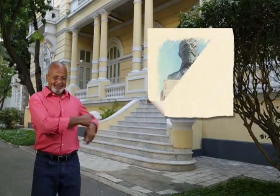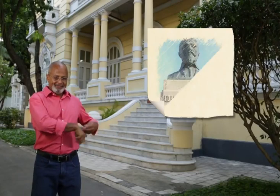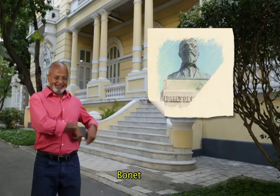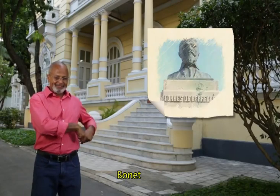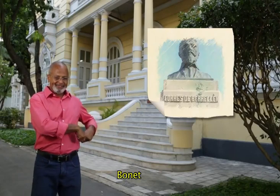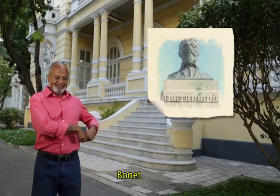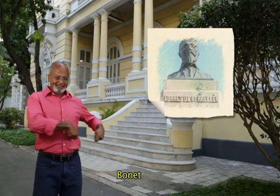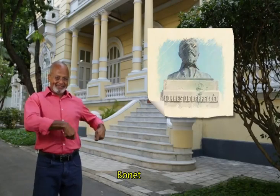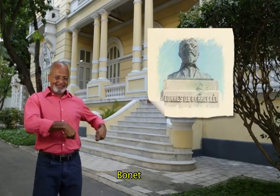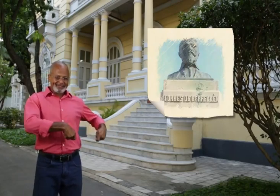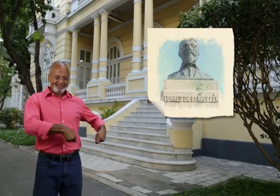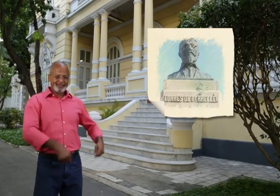Bonnet.